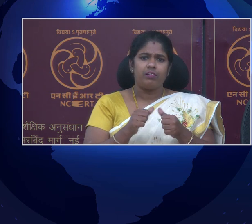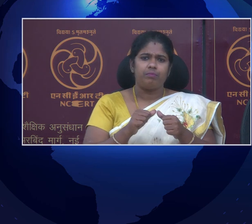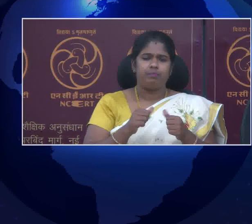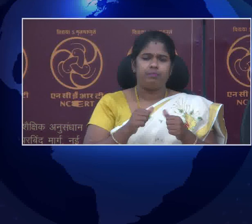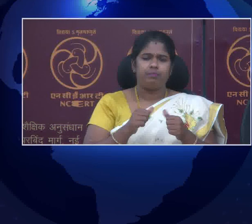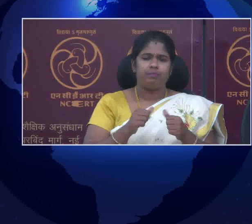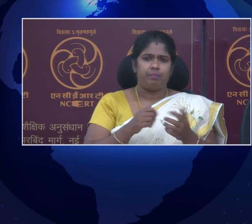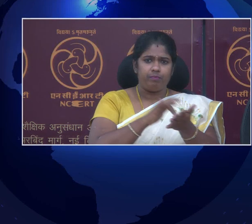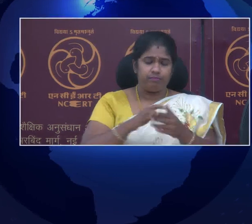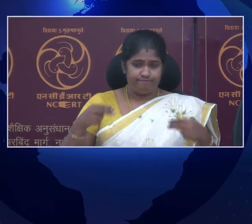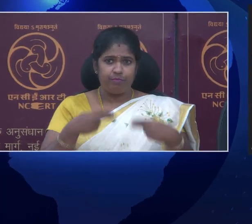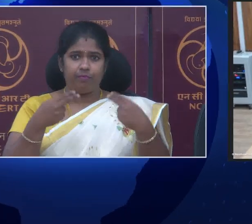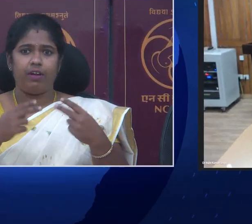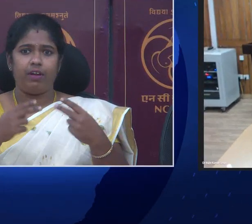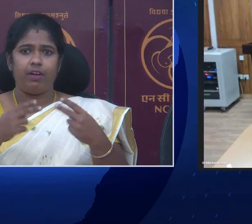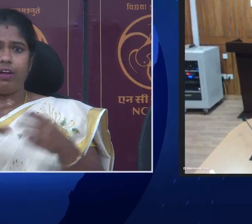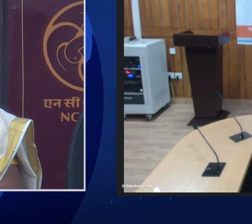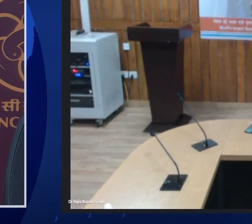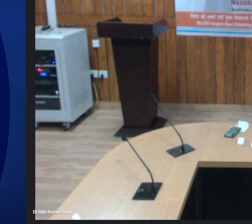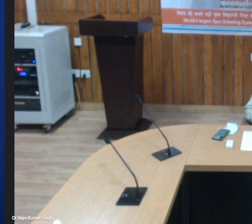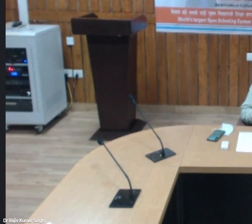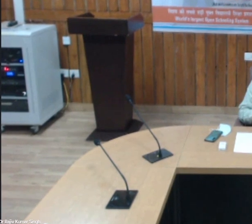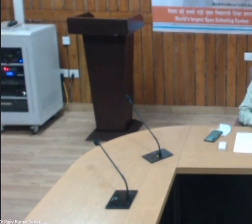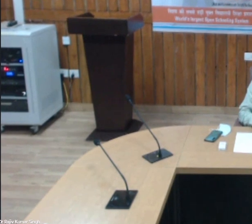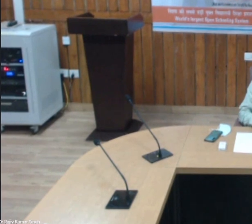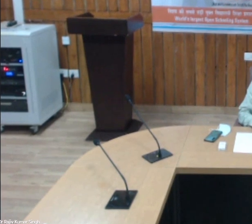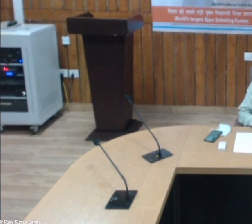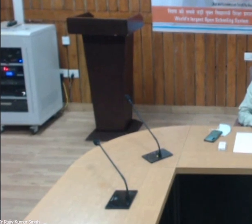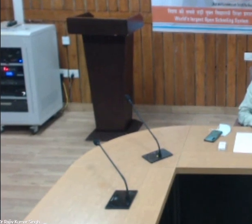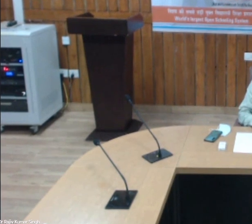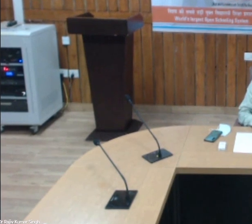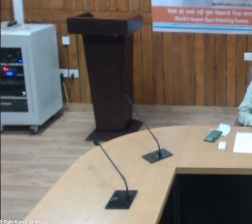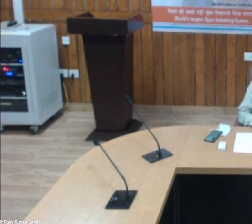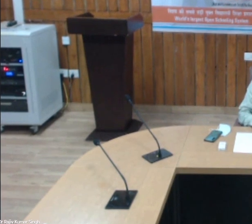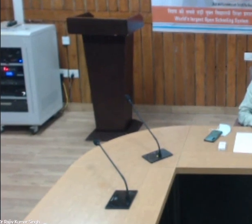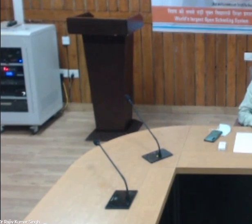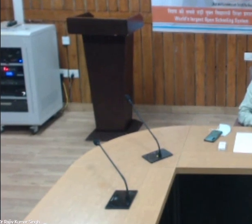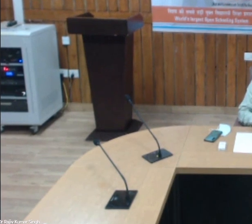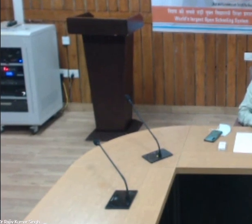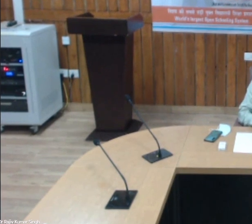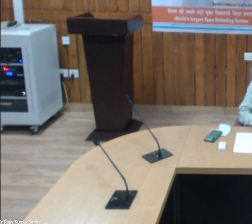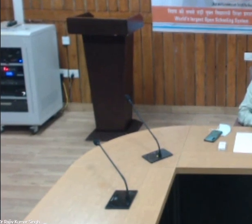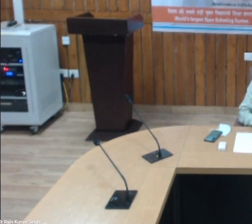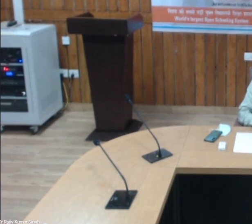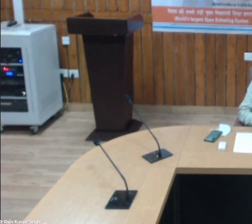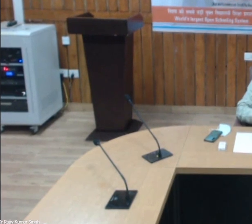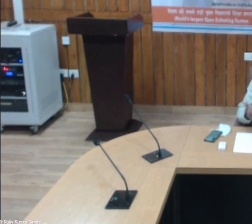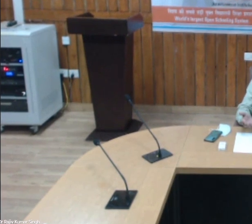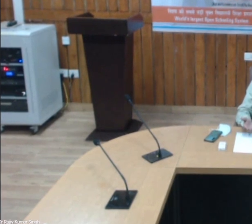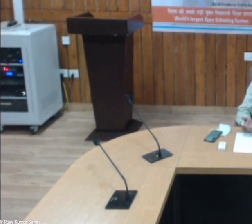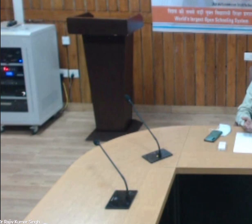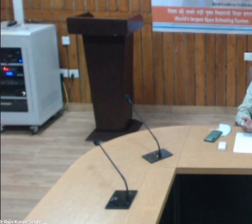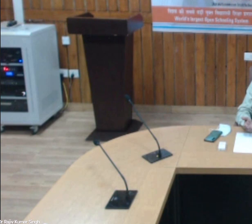वर्चुअली हमारे साथ जुड़ेगा, रिमोट प्रॉक्टरिंग के थ्रू वो बच्चा परीक्षा देगा और बच्चा सांकेतिक भाषा में ही